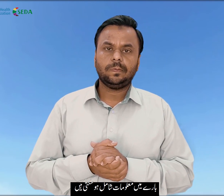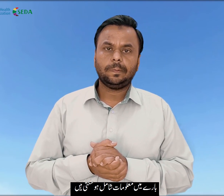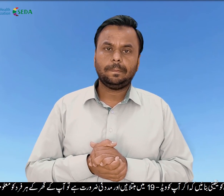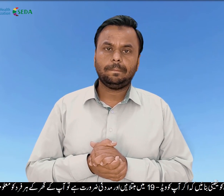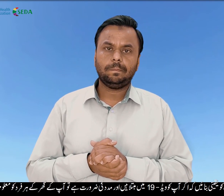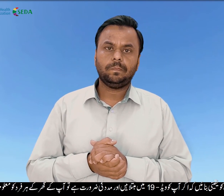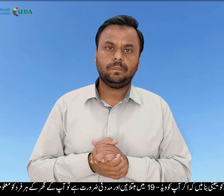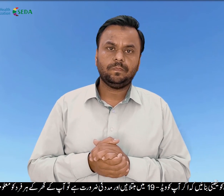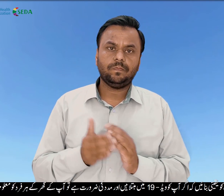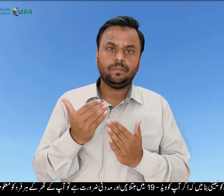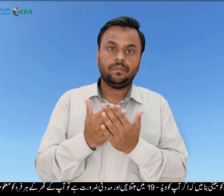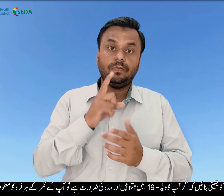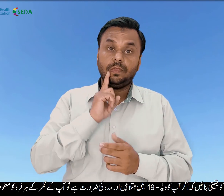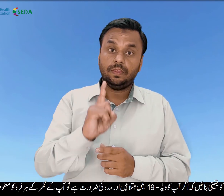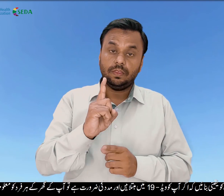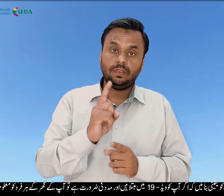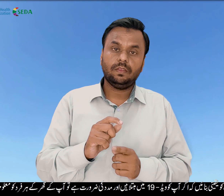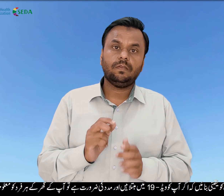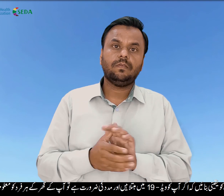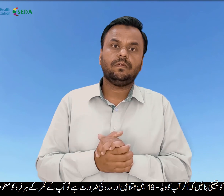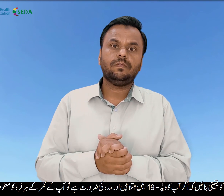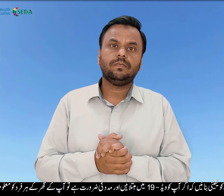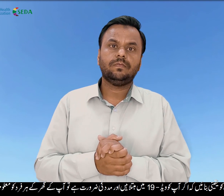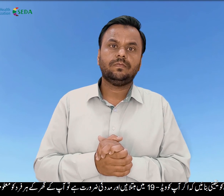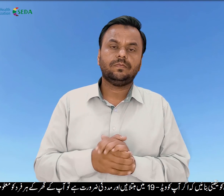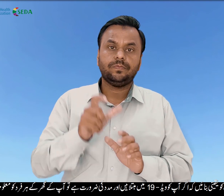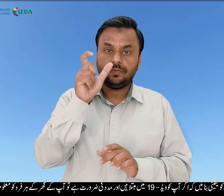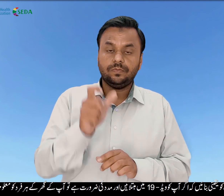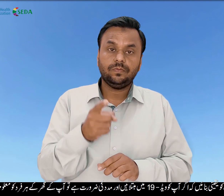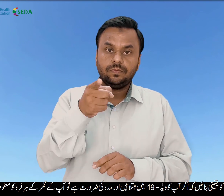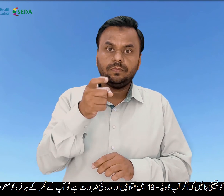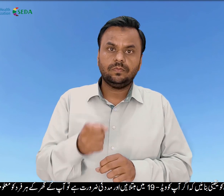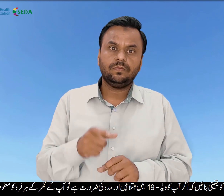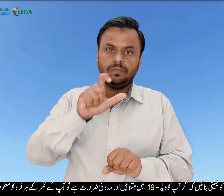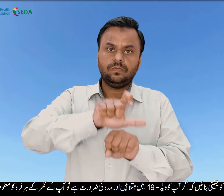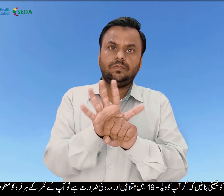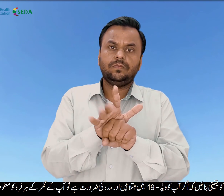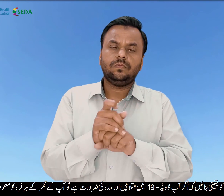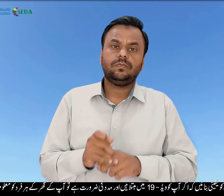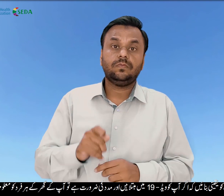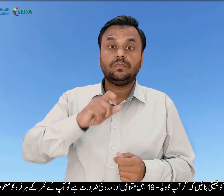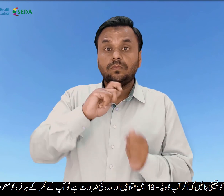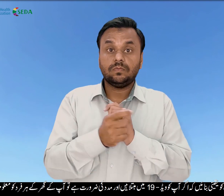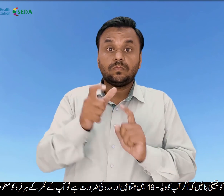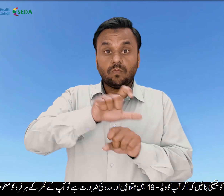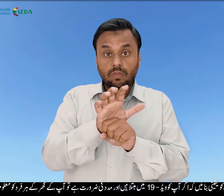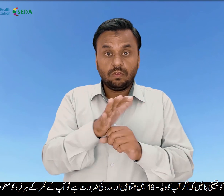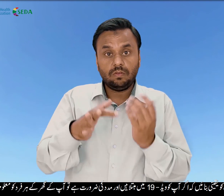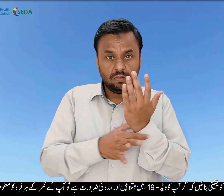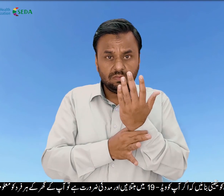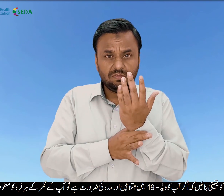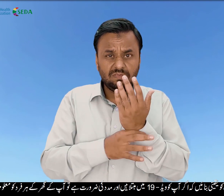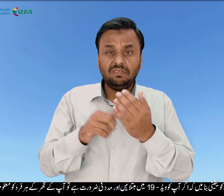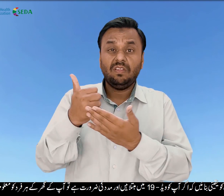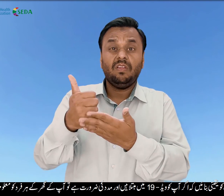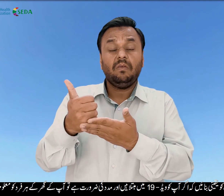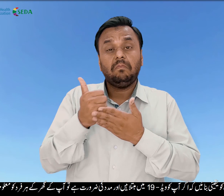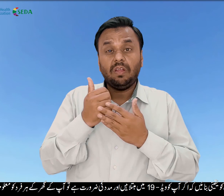اس بات کو یقینی بنائیں کہ اگر آپ کووڈ-19 میں مبتلا ہیں اور مدد کی ضرورت ہے